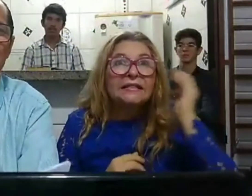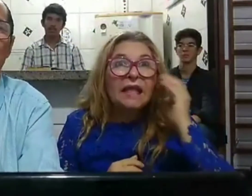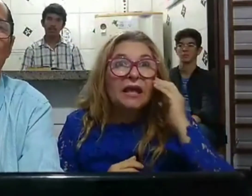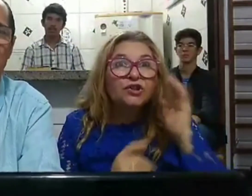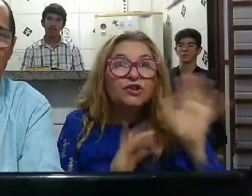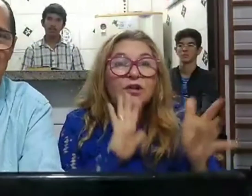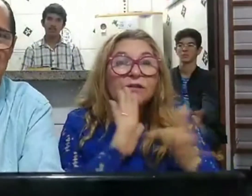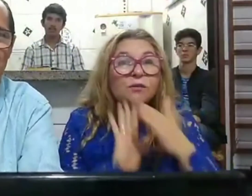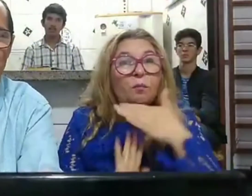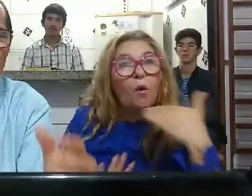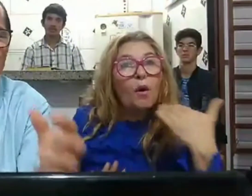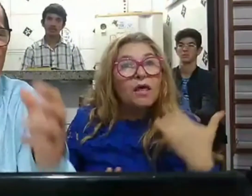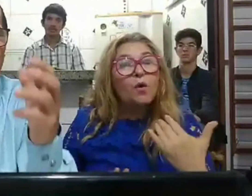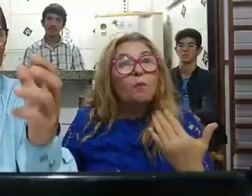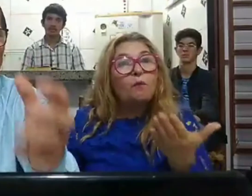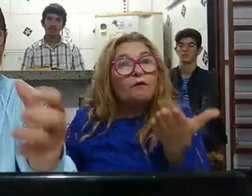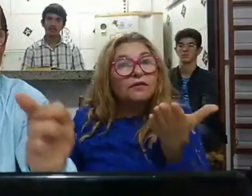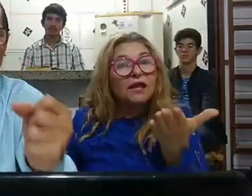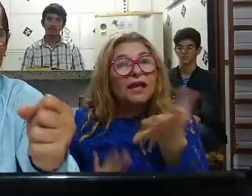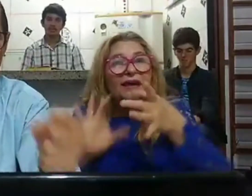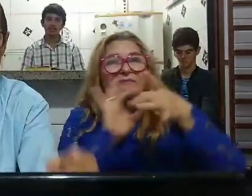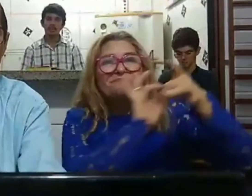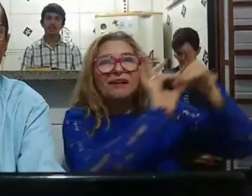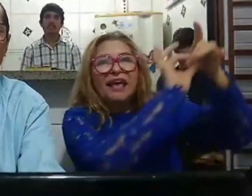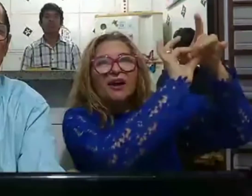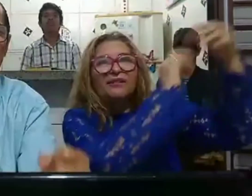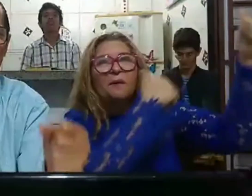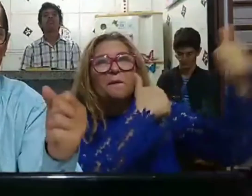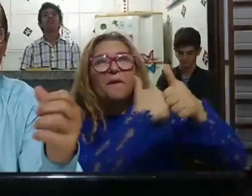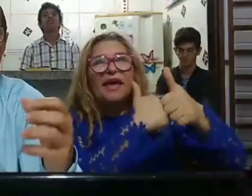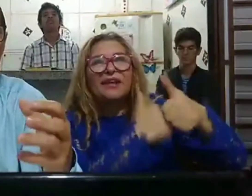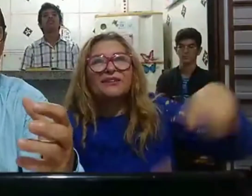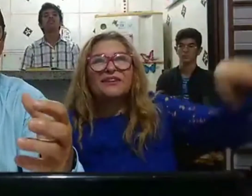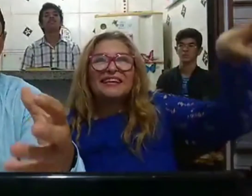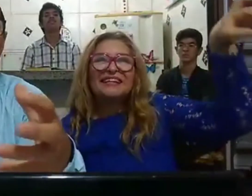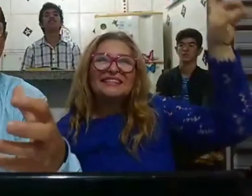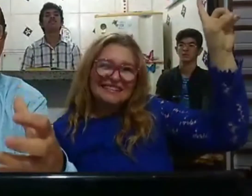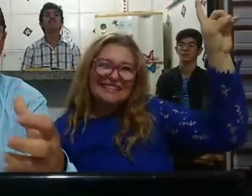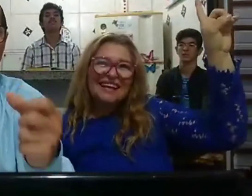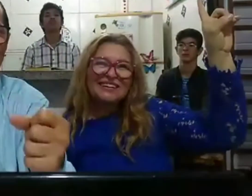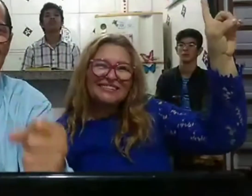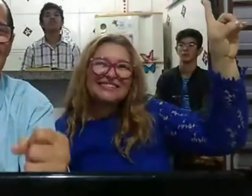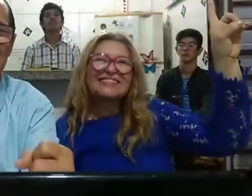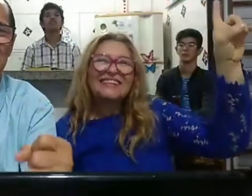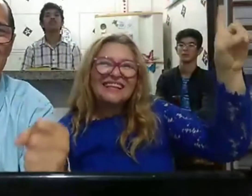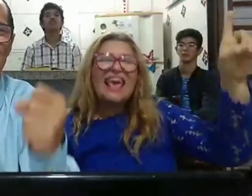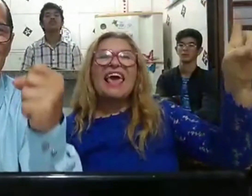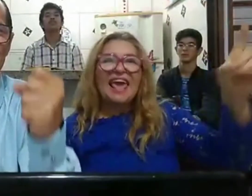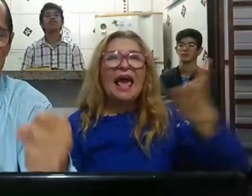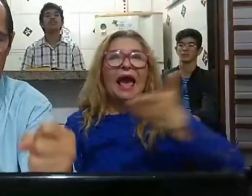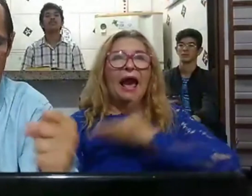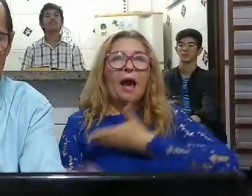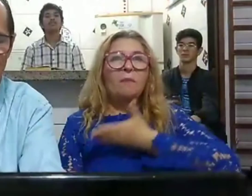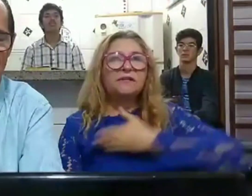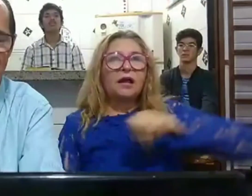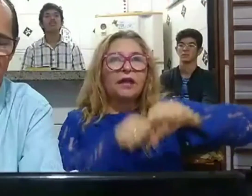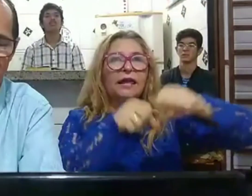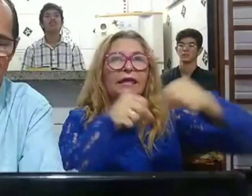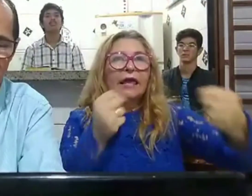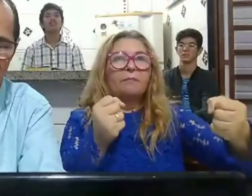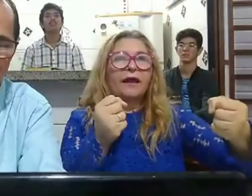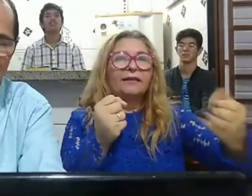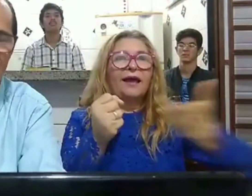esta reconciliação, para trazer você para perto de Deus, para reatar aquele relacionamento e você ter paz